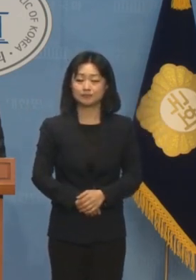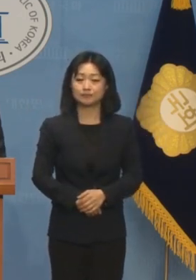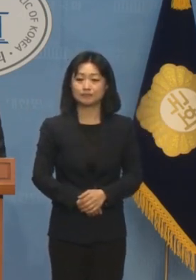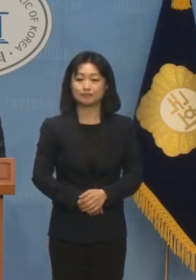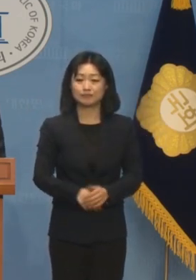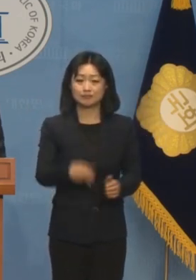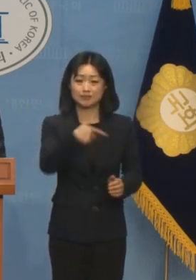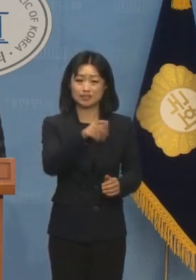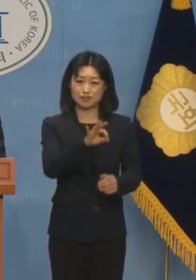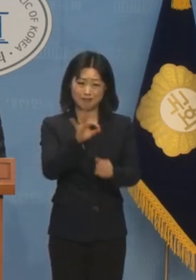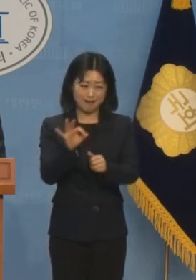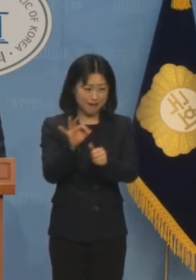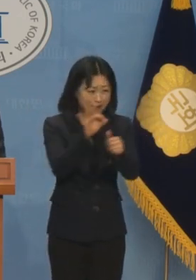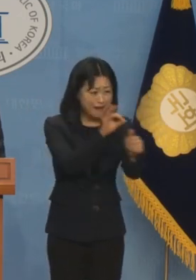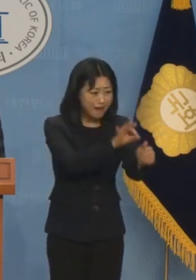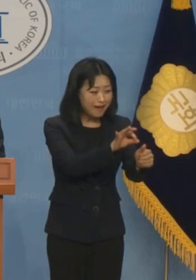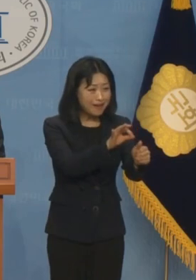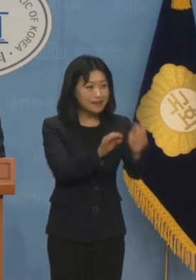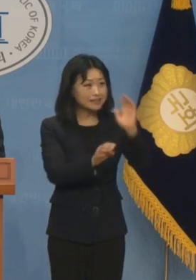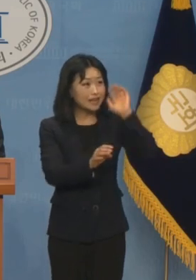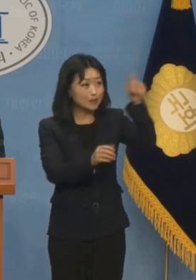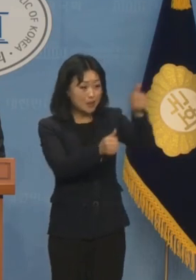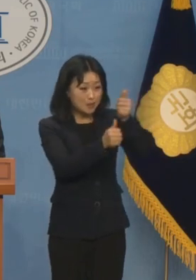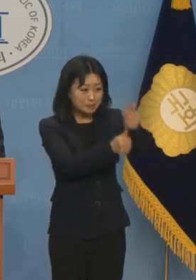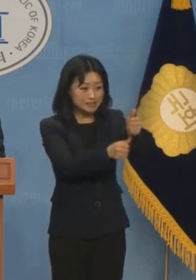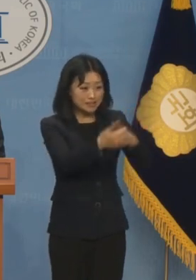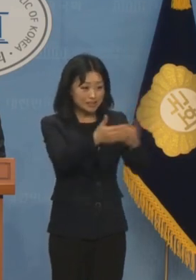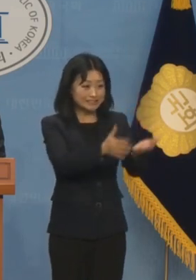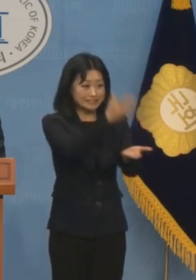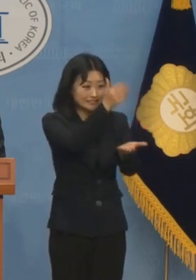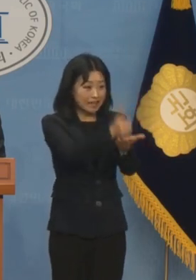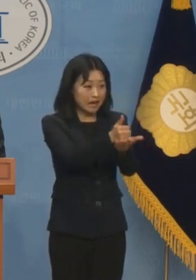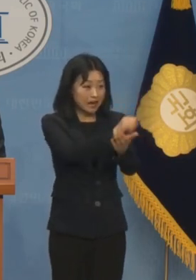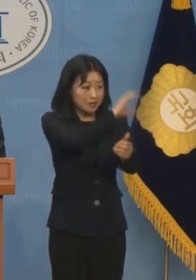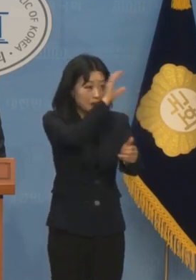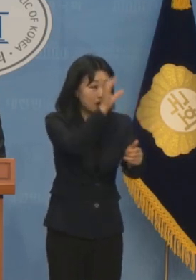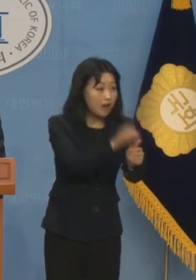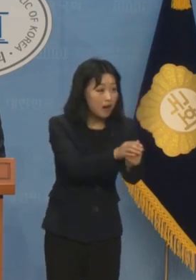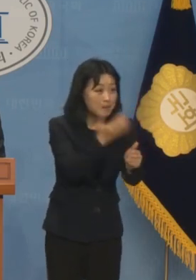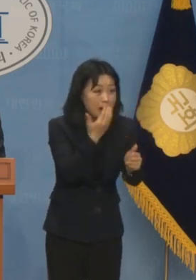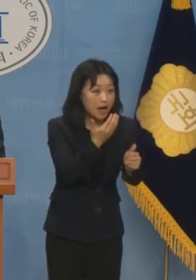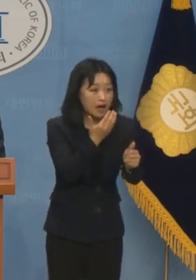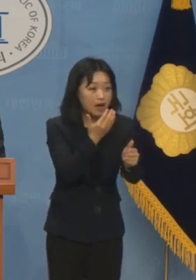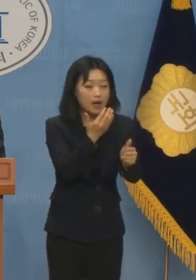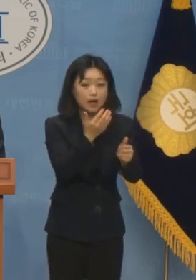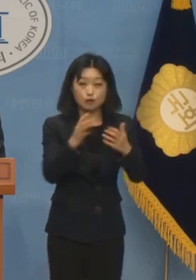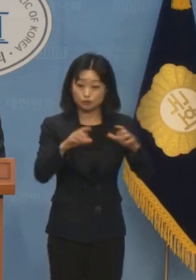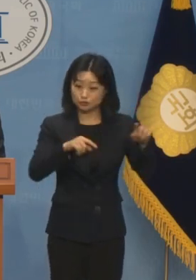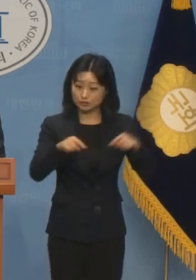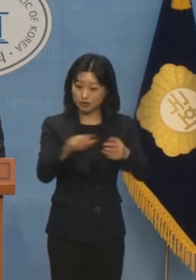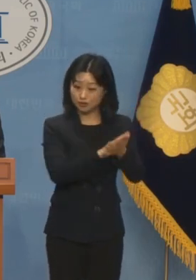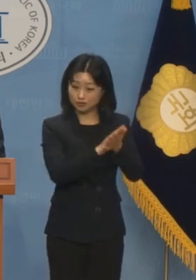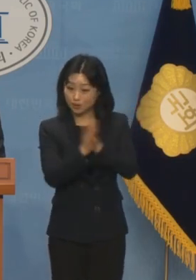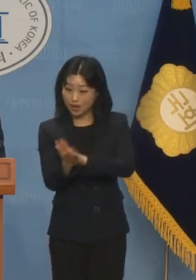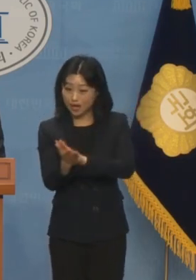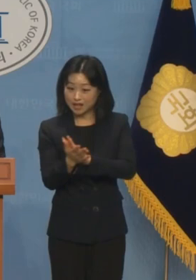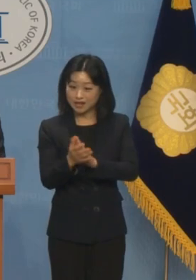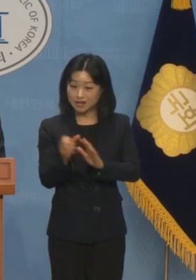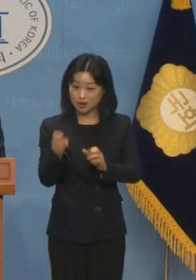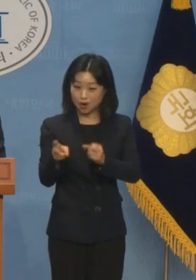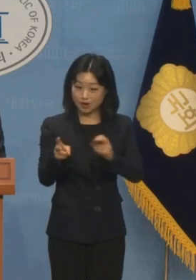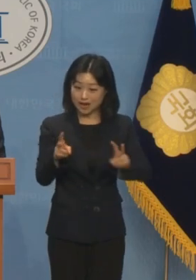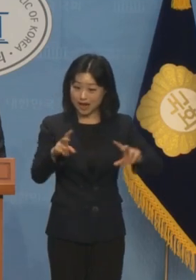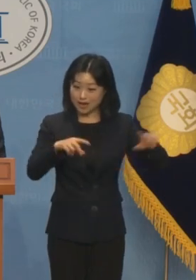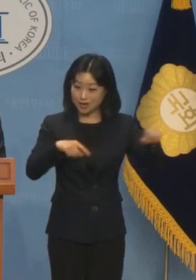이런 인물을 대통령실 비서실장으로 세우고서 국정 전환과 여야 협치에 나서겠다는